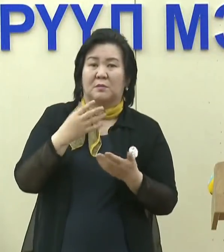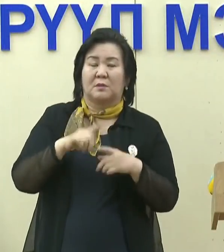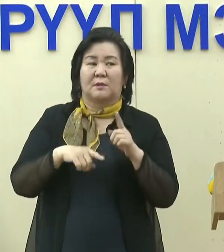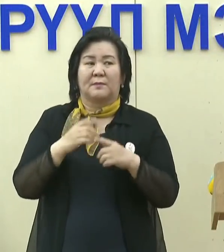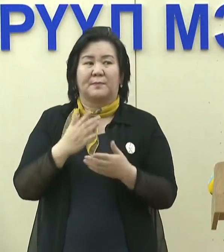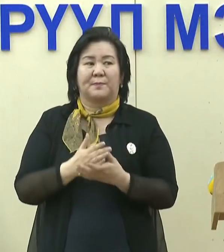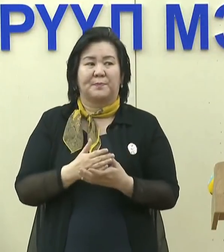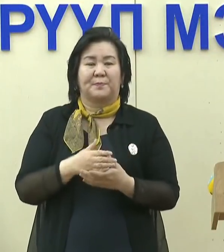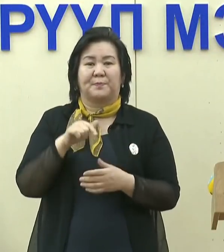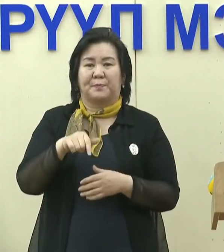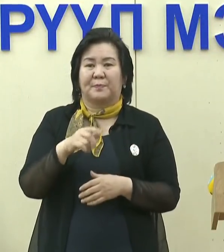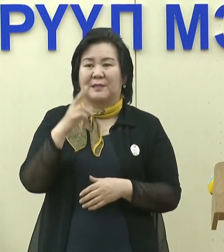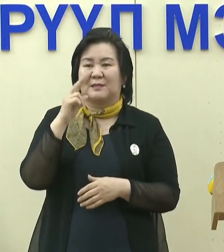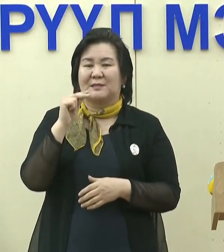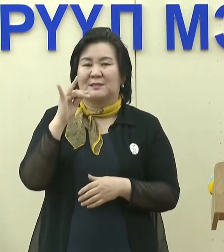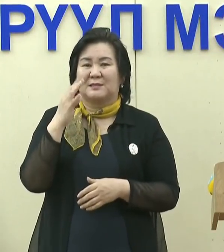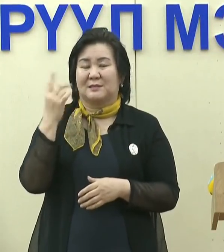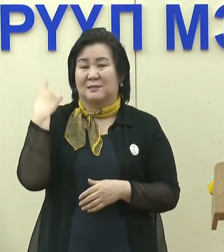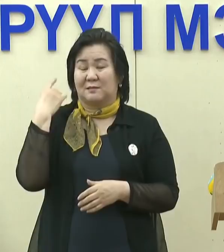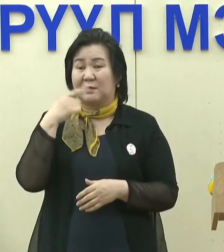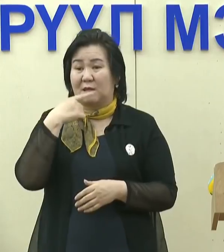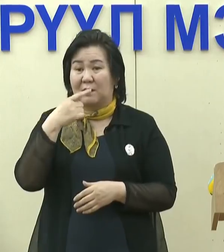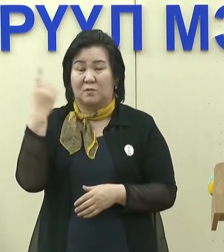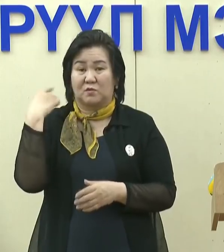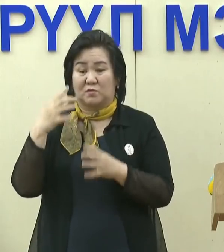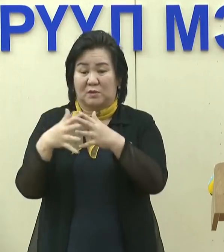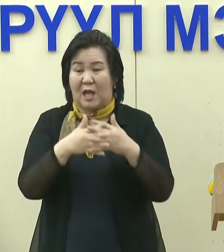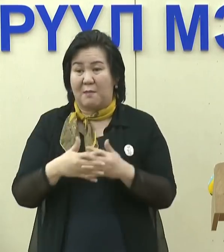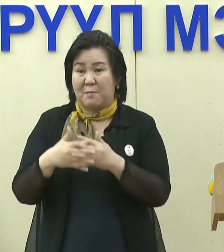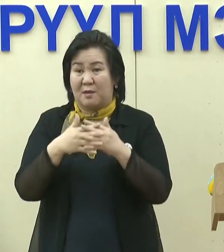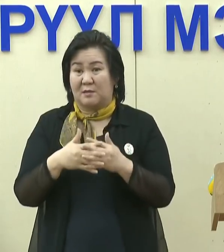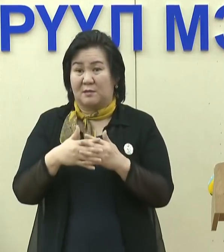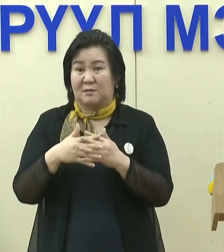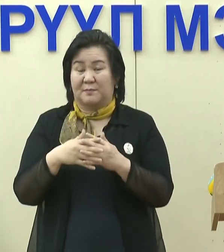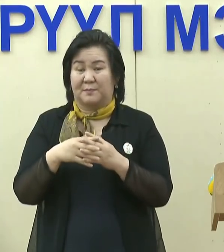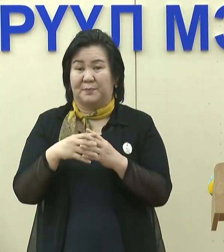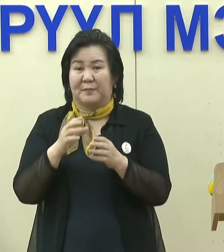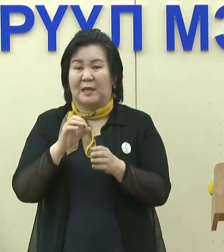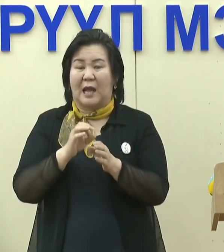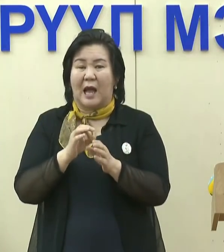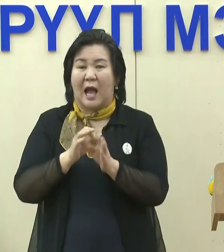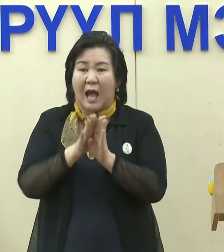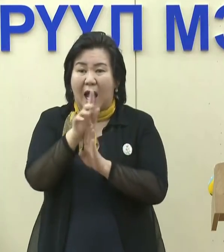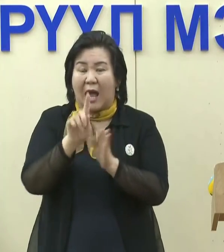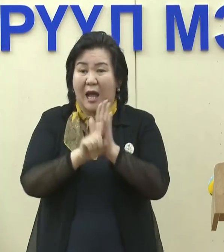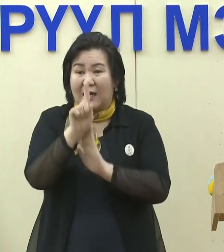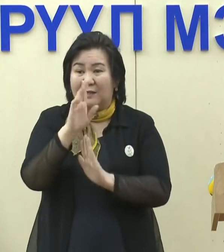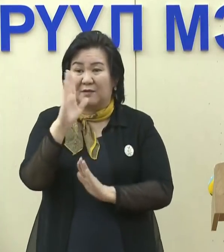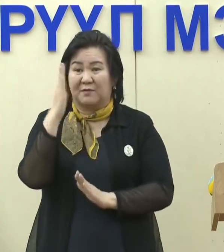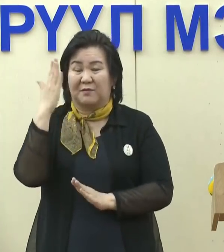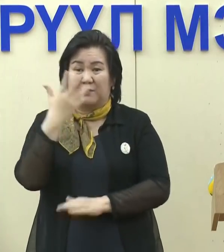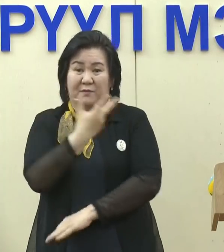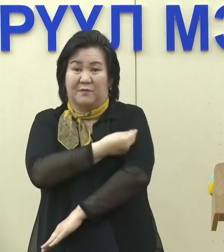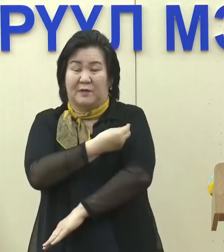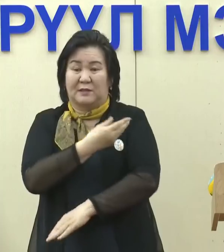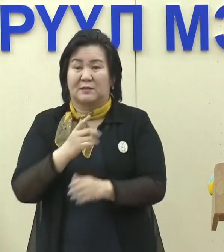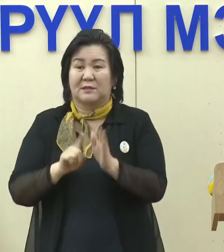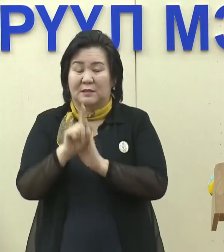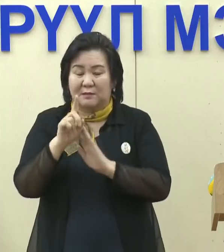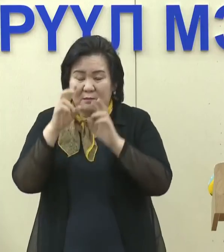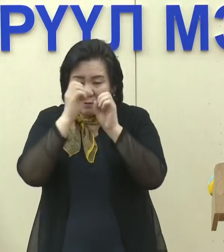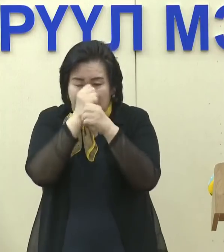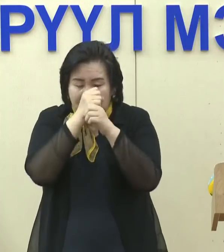За вакцины талаар та бүхэн одоо өчтөр мэдчихэж байгаа. Яагаад гэвэл Америкийн нэгдсэн улсад бол анхны вакцина одоо гаргаж аваад тэгээд хүн дээр туршилт